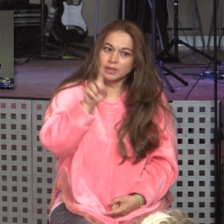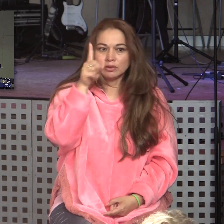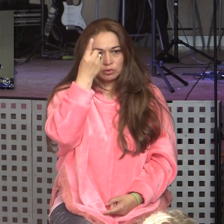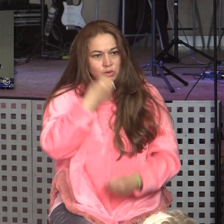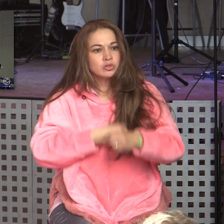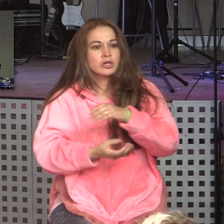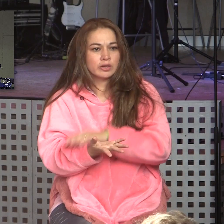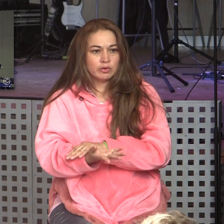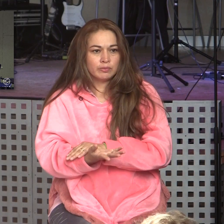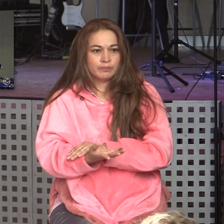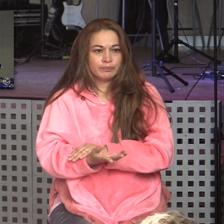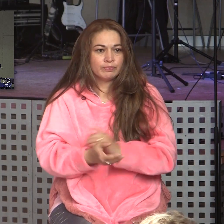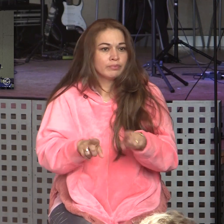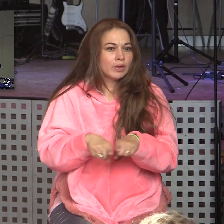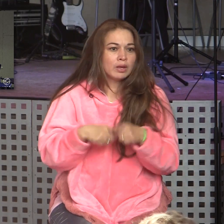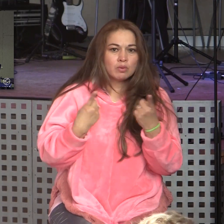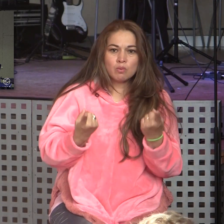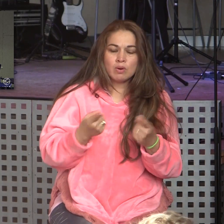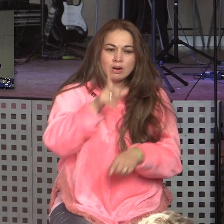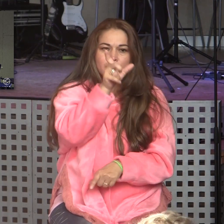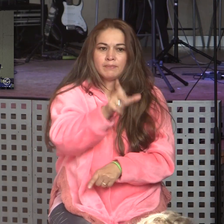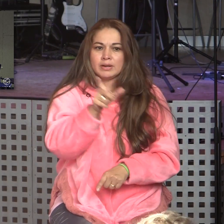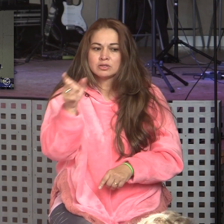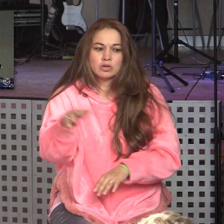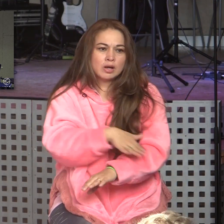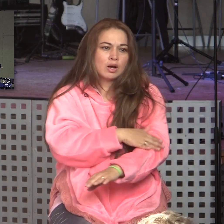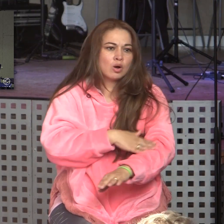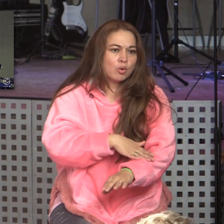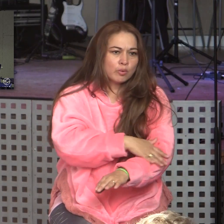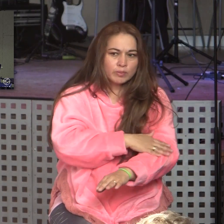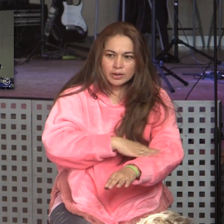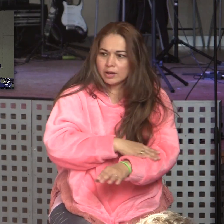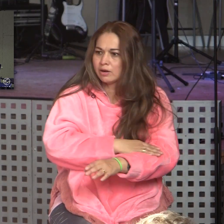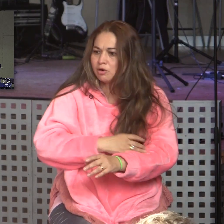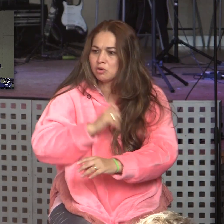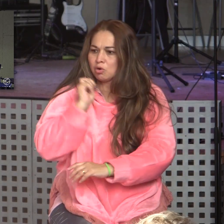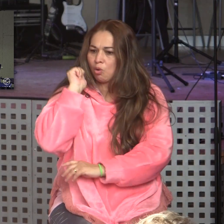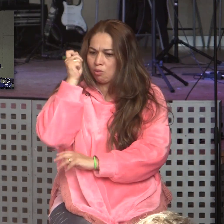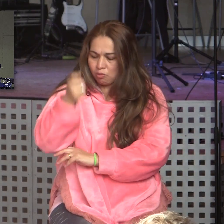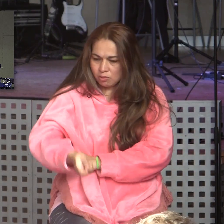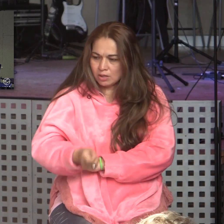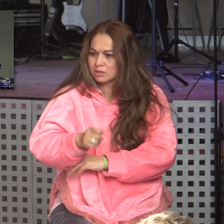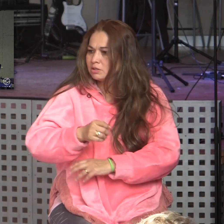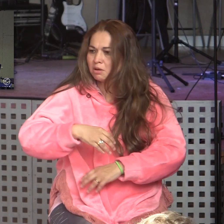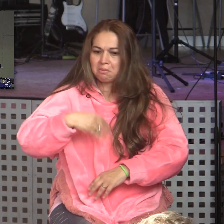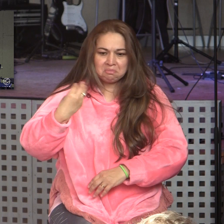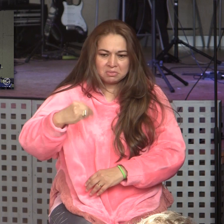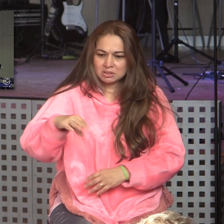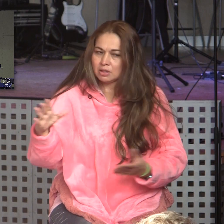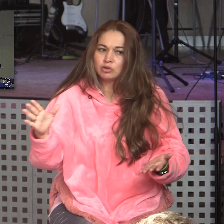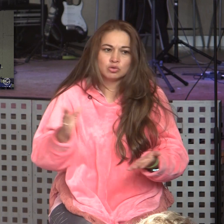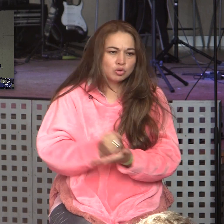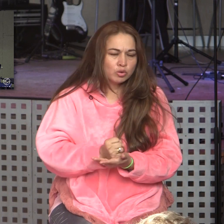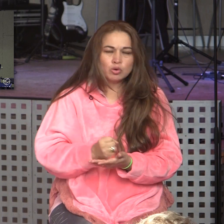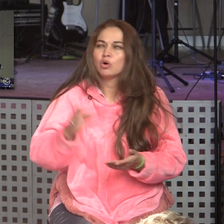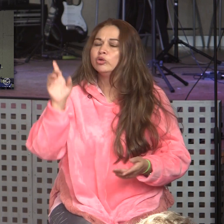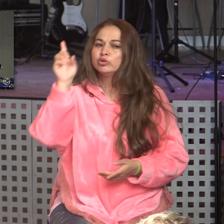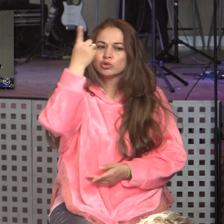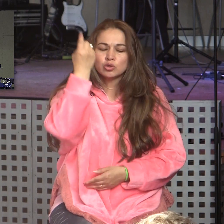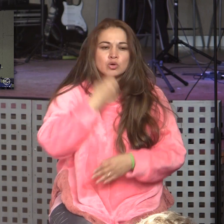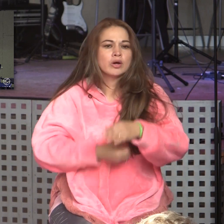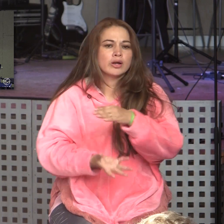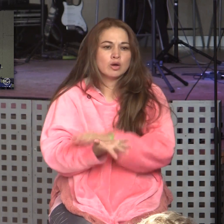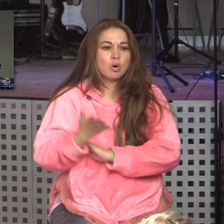o autoridades, todo ha sido creado por medio de Él y para Él.